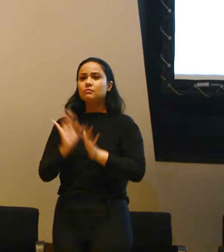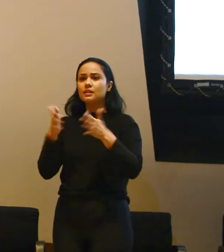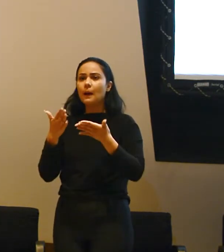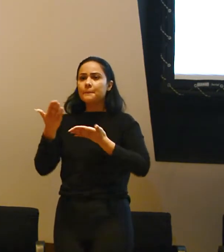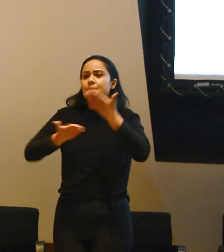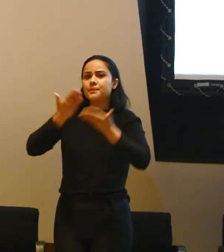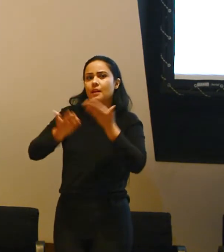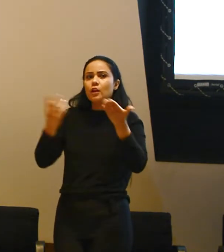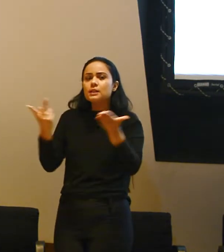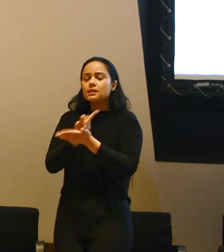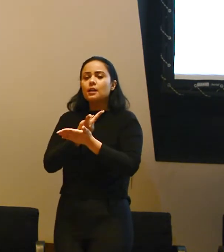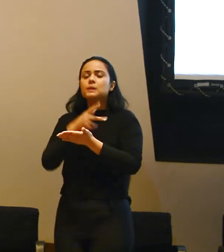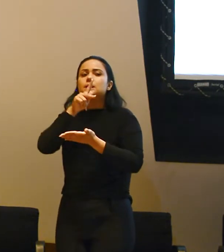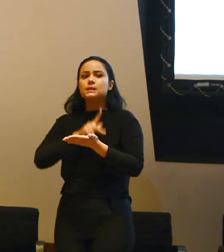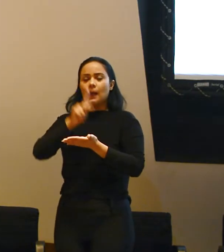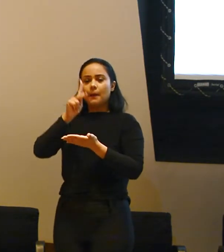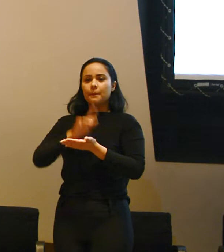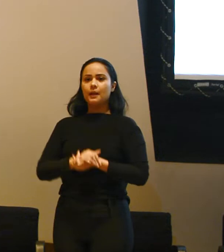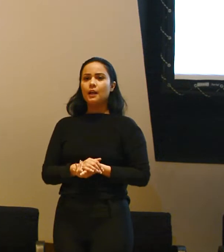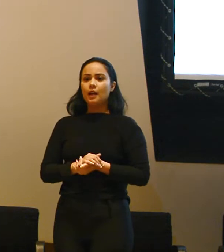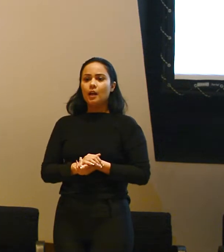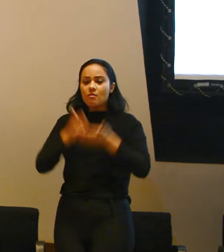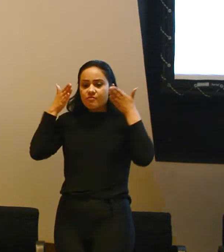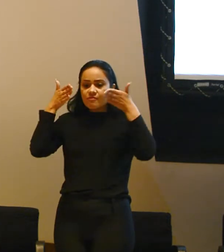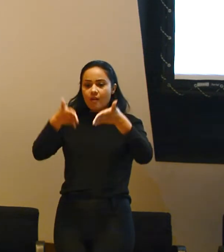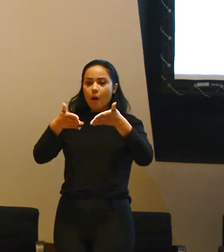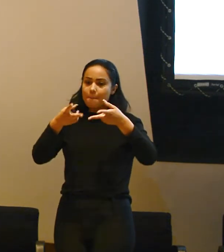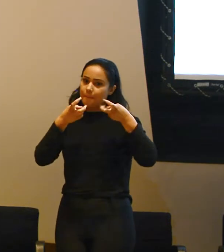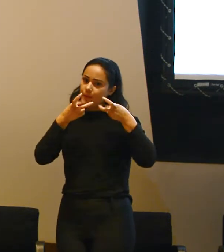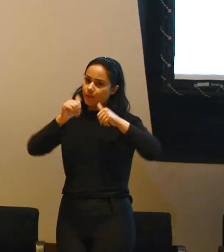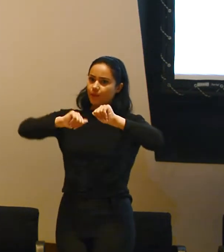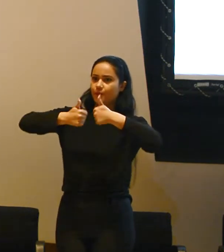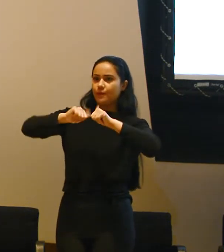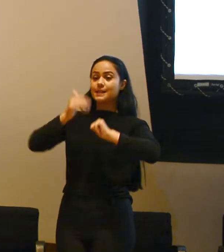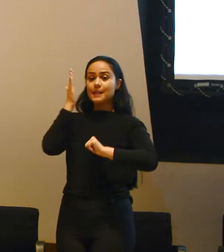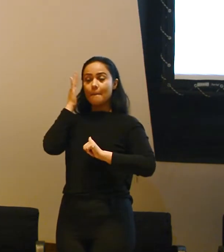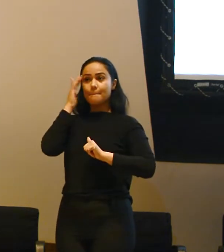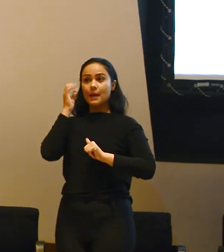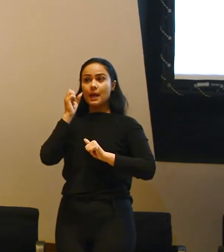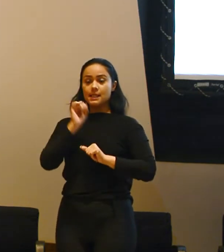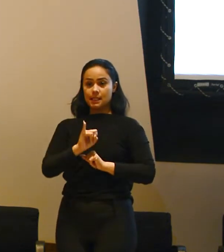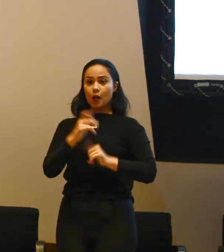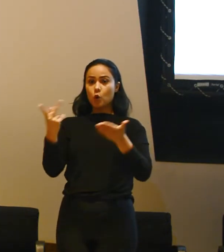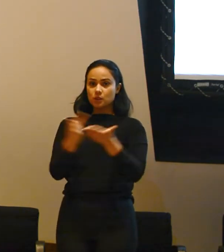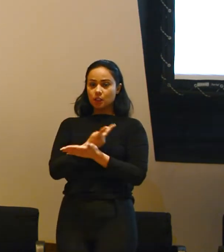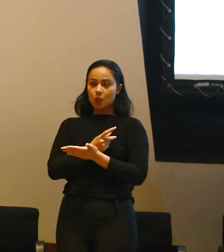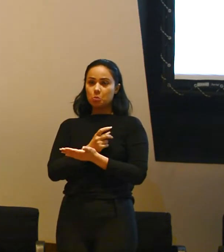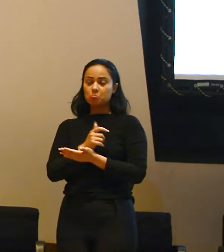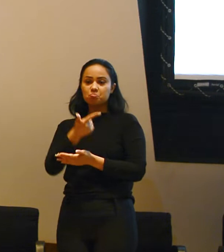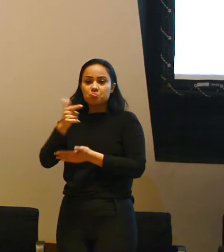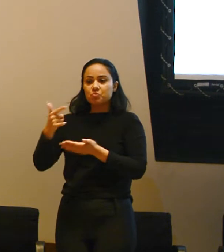essa terapia vai acontecendo, né, sempre no intuito de ser diagnóstica, para saber se essas habilidades estão acontecendo ou não.